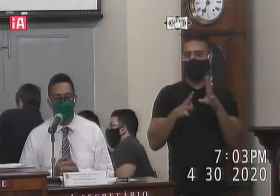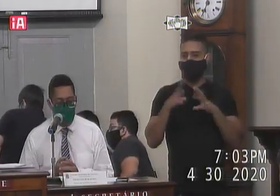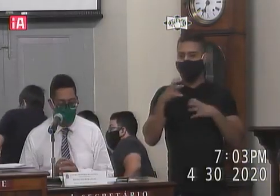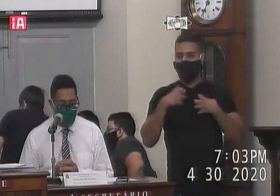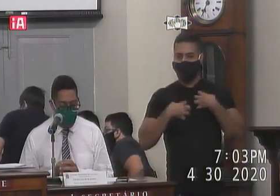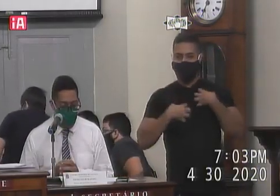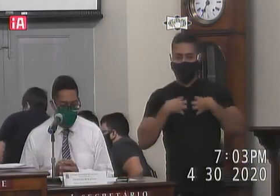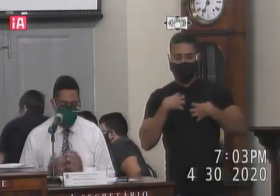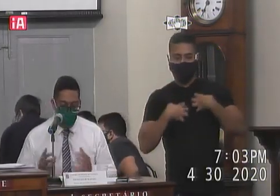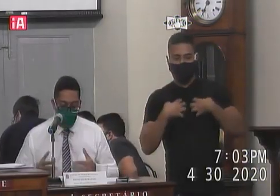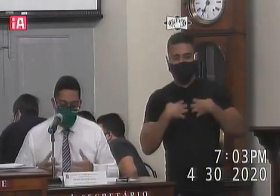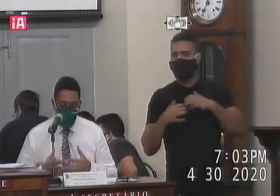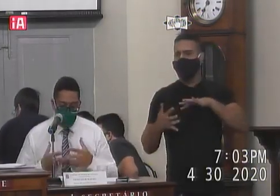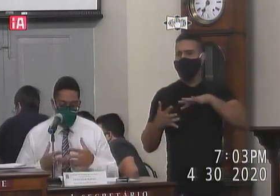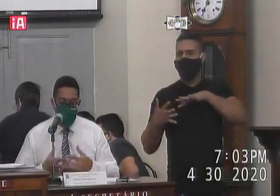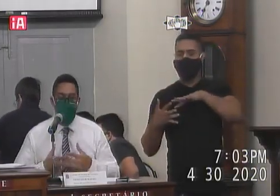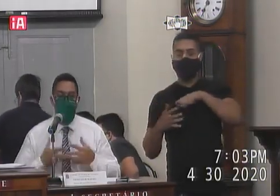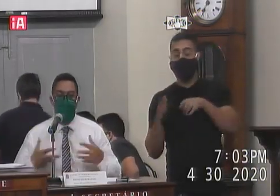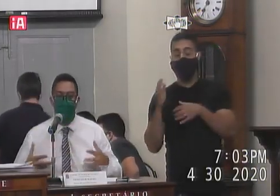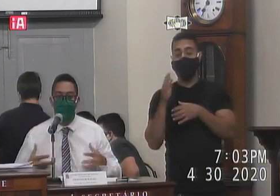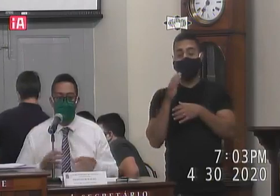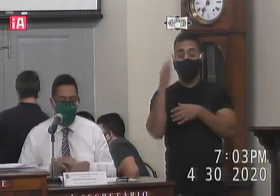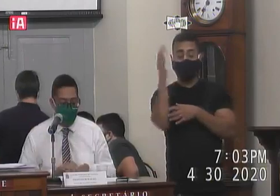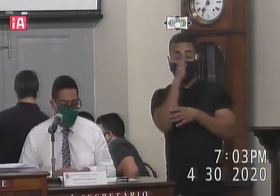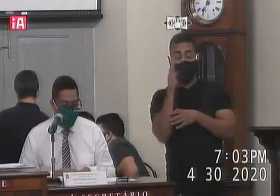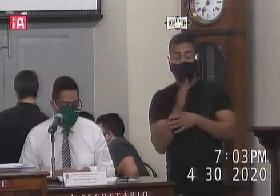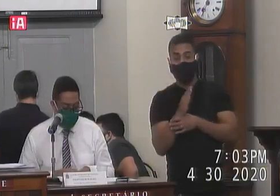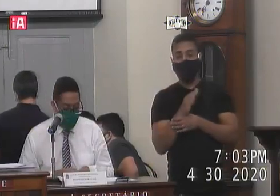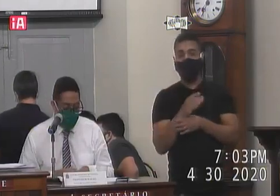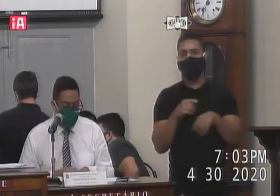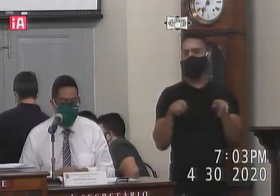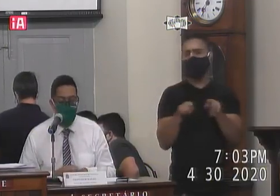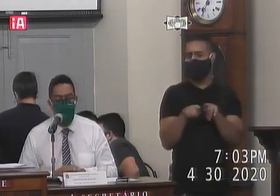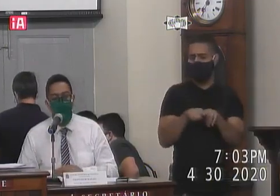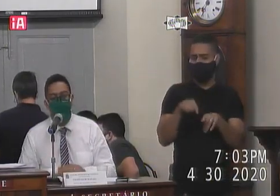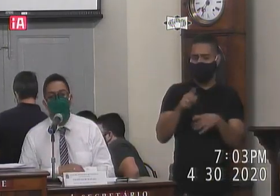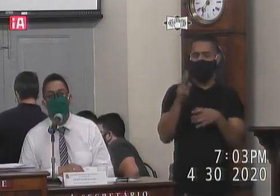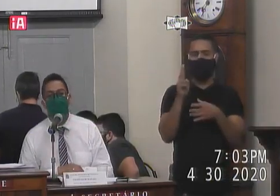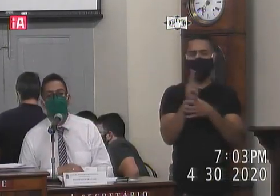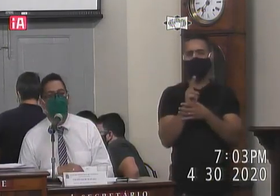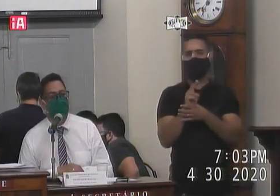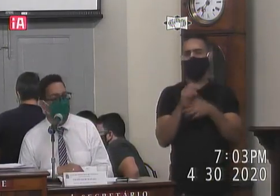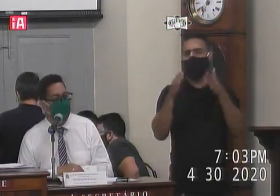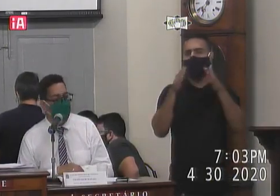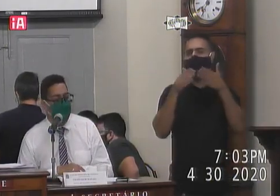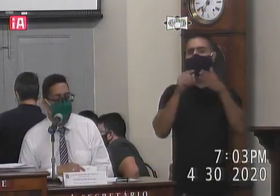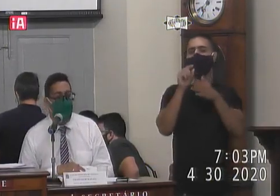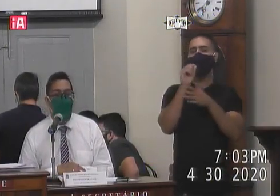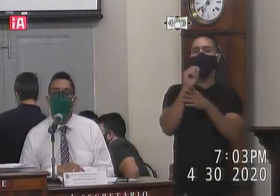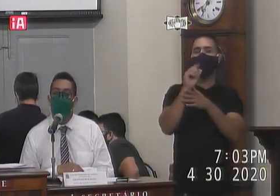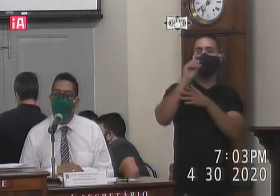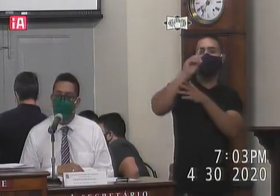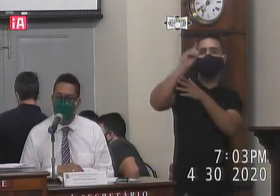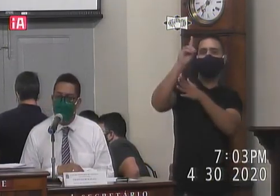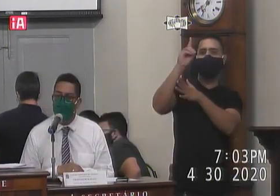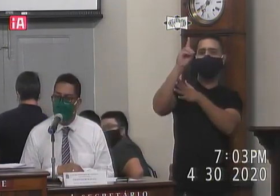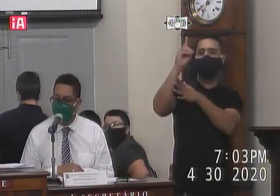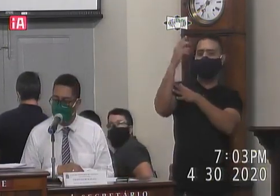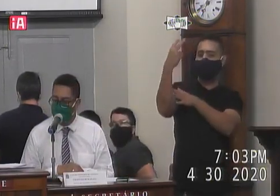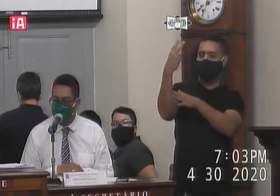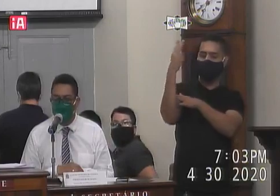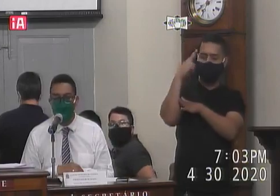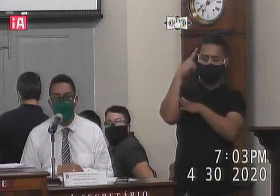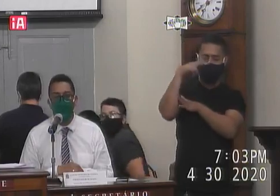aquecidos a nível nacional, muito aquecidos a nível municipal, eu peço a Deus que ore pelo